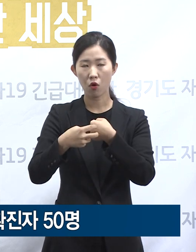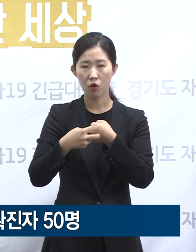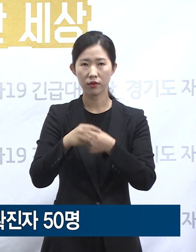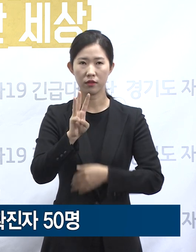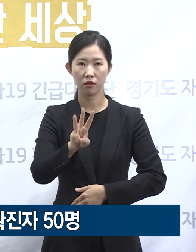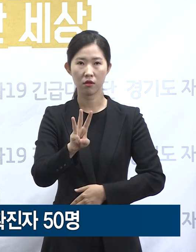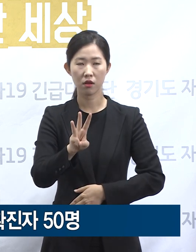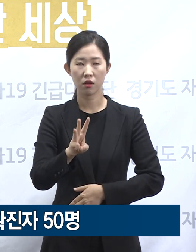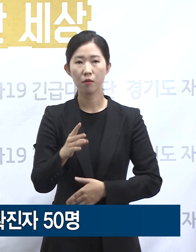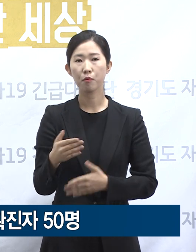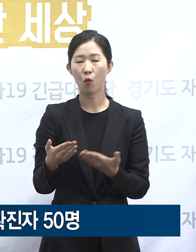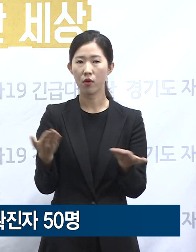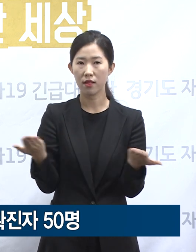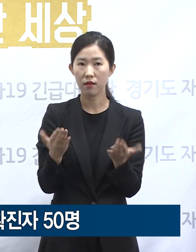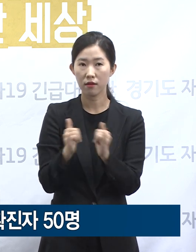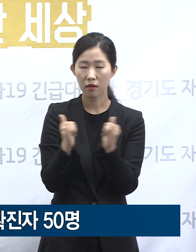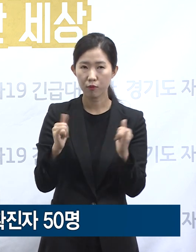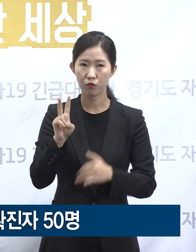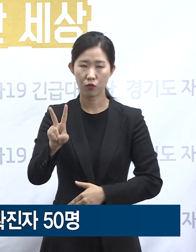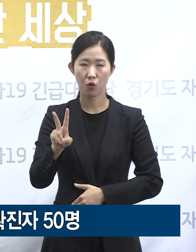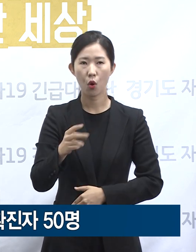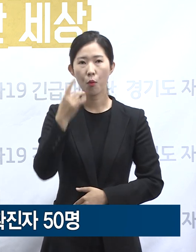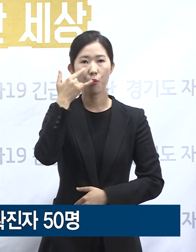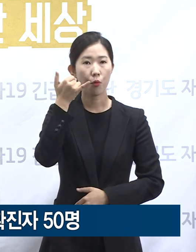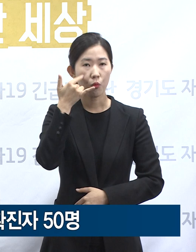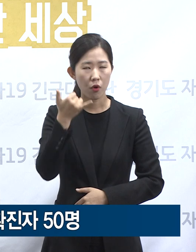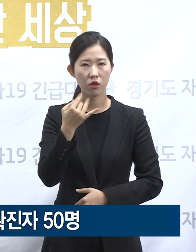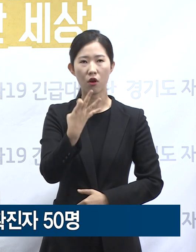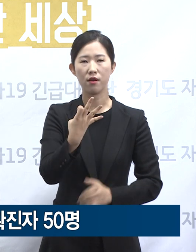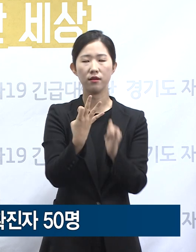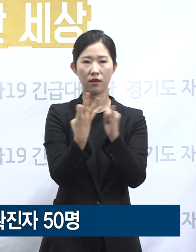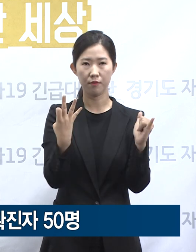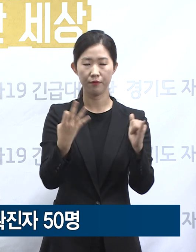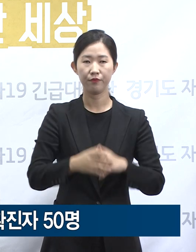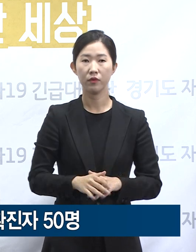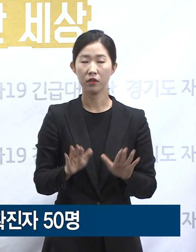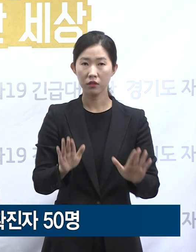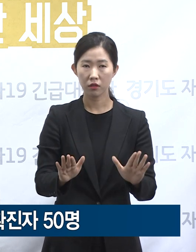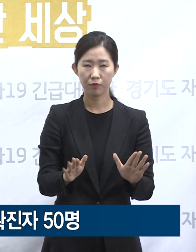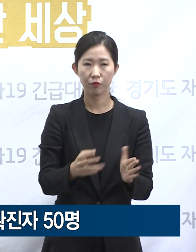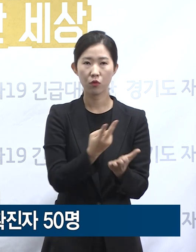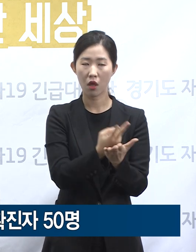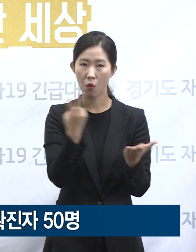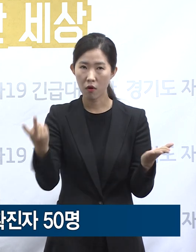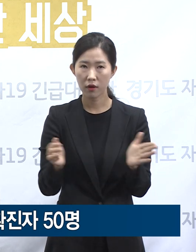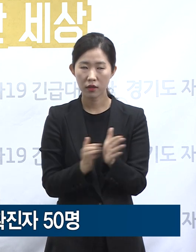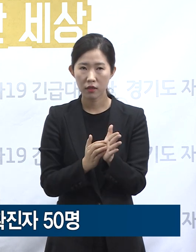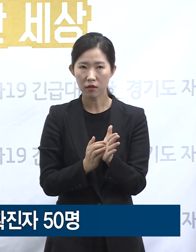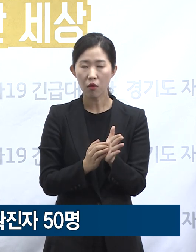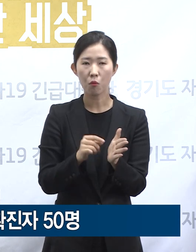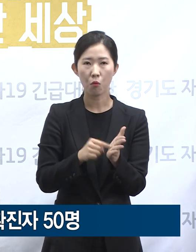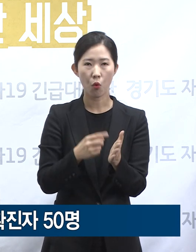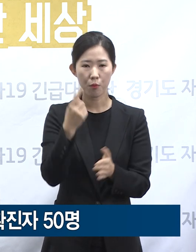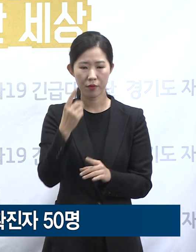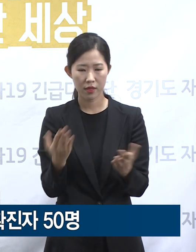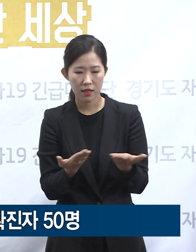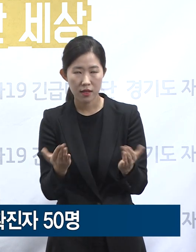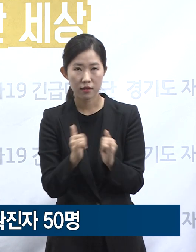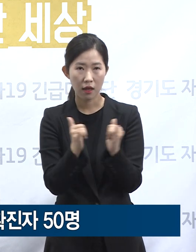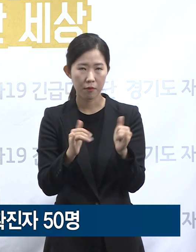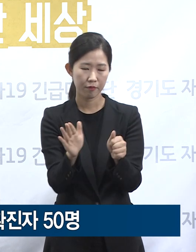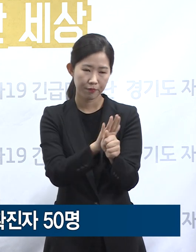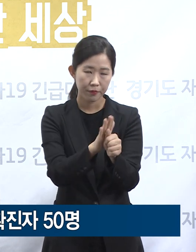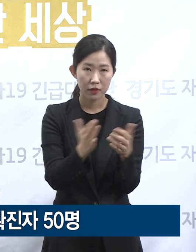2명, 보호자 등이 총 14명입니다. 자가격리 조치 중인 퇴원 환자 및 간병인 등에 대해서는